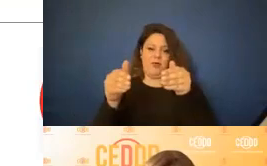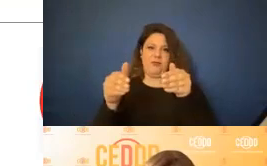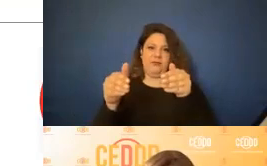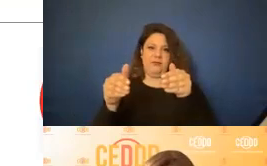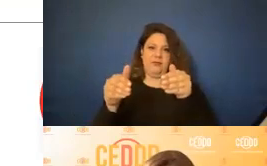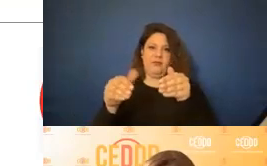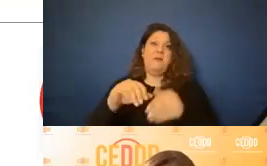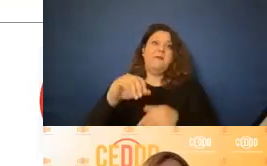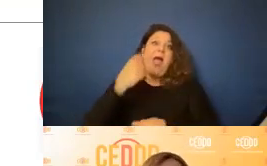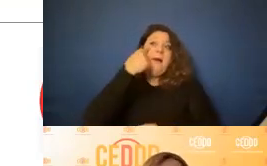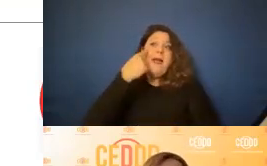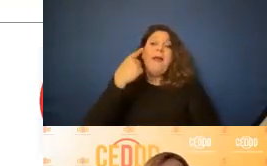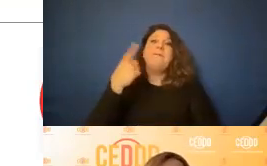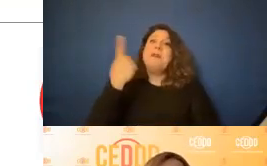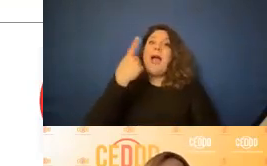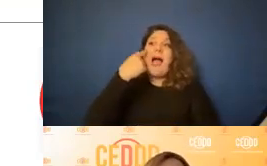es acoso o es otro tipo